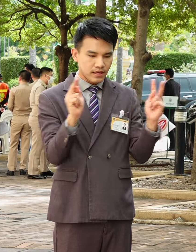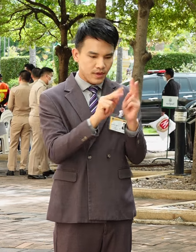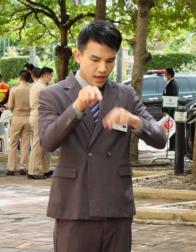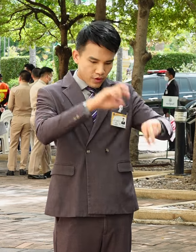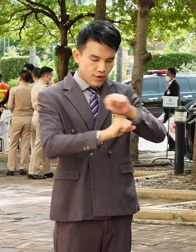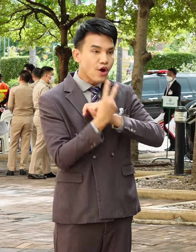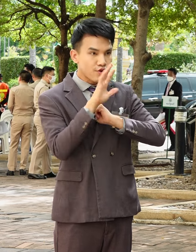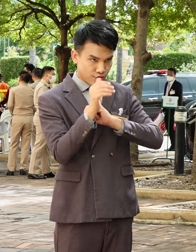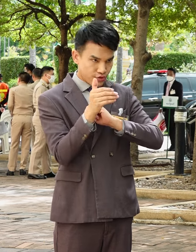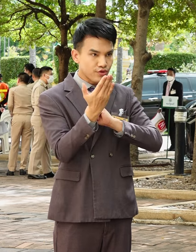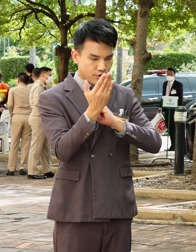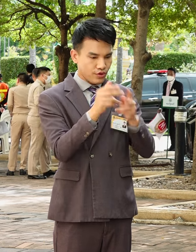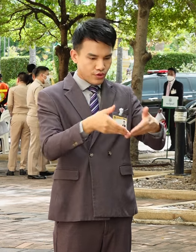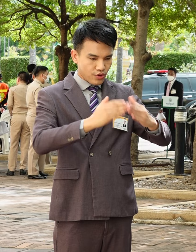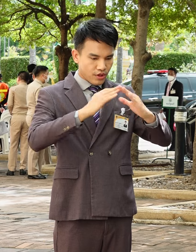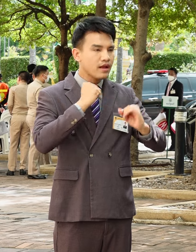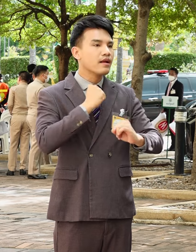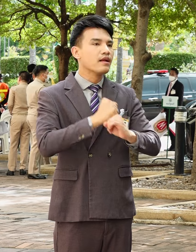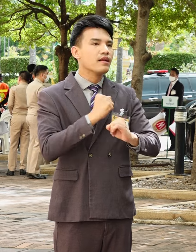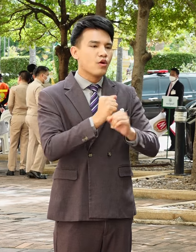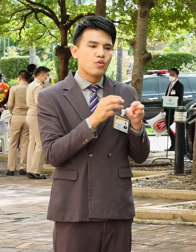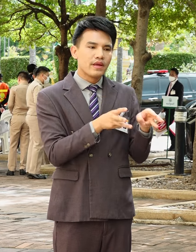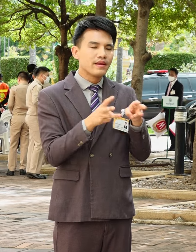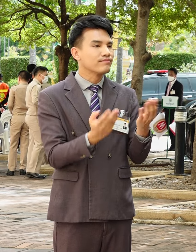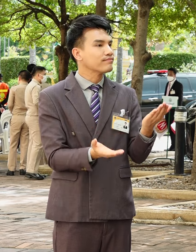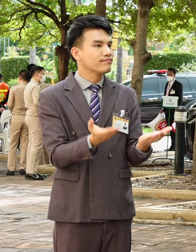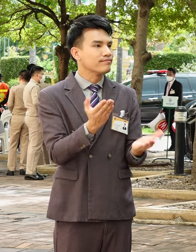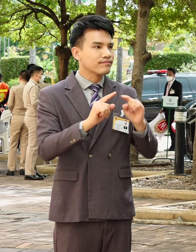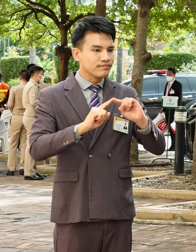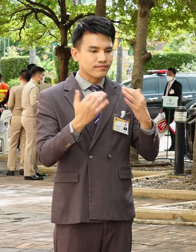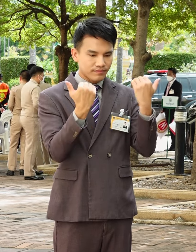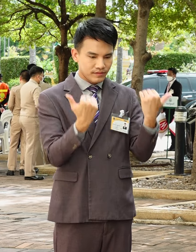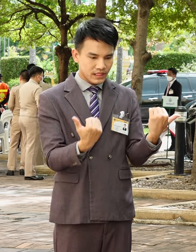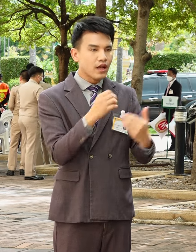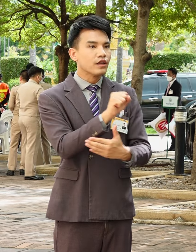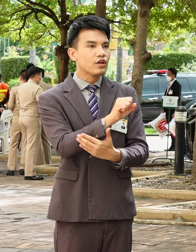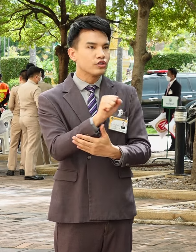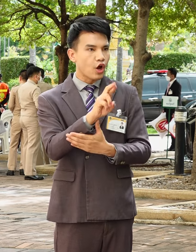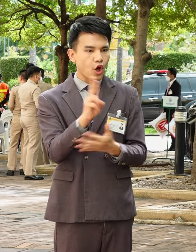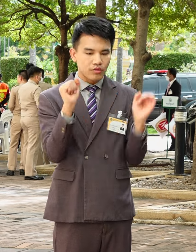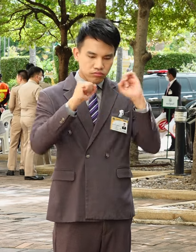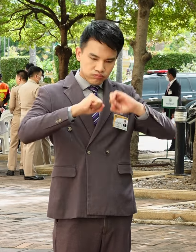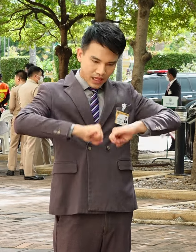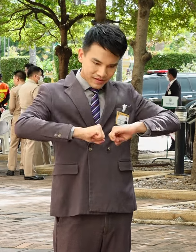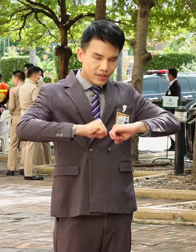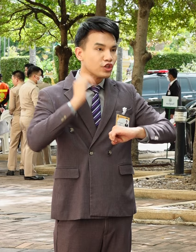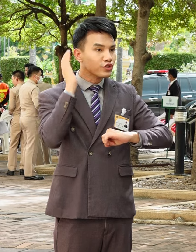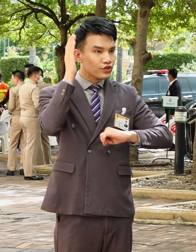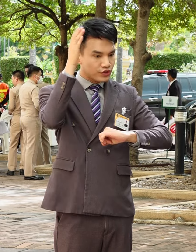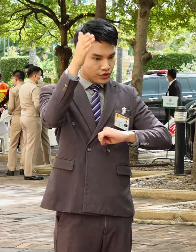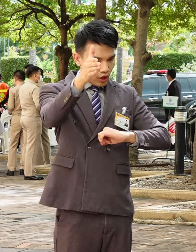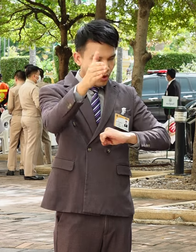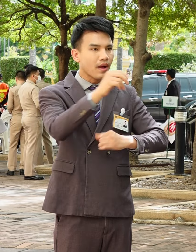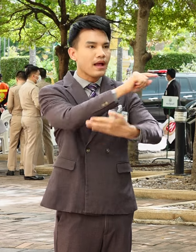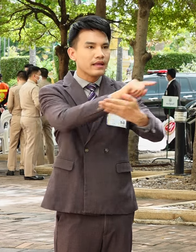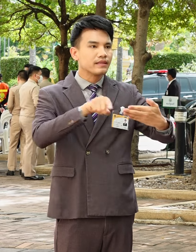จะเรียกว่ามีการจัดตั้งขึ้นมานะครับจะด้วยวิธีการใดก็แล้วแต่ว่าสสร.นั้นจะเป็นคนตัดสินว่าก้าวต่อไปนะครับ